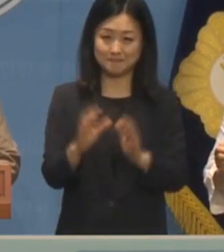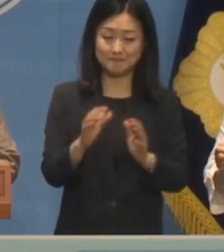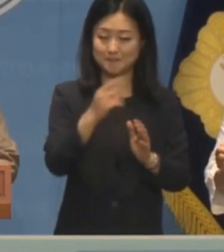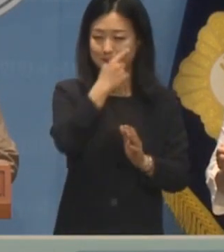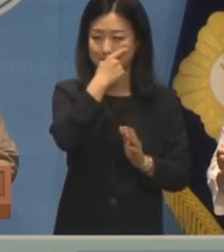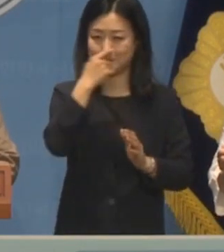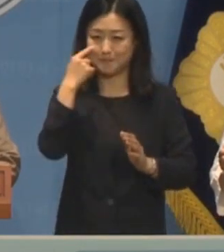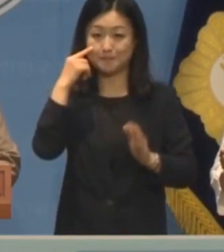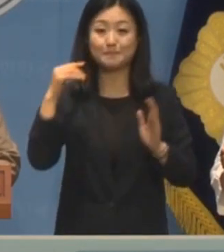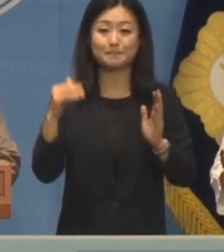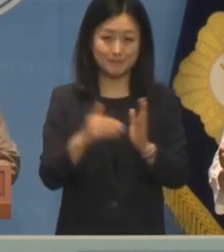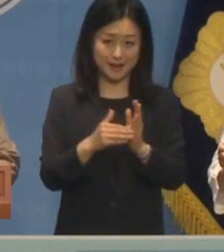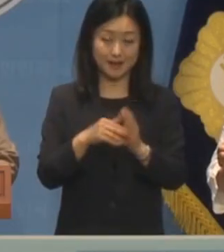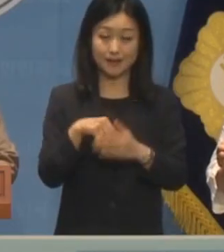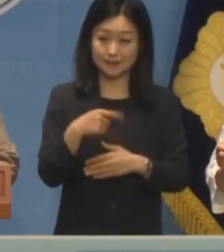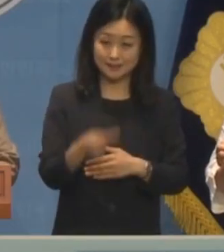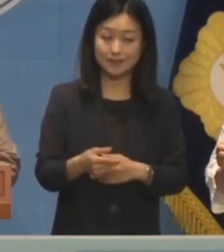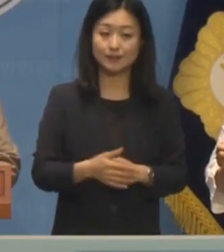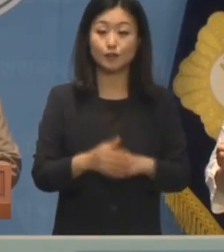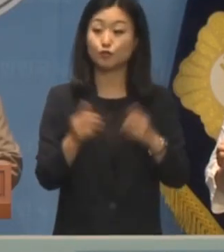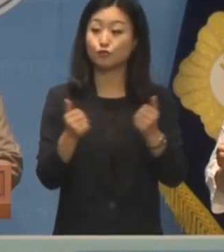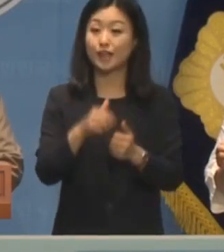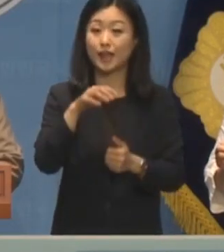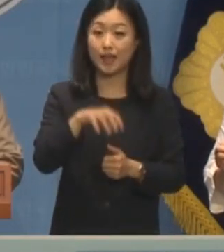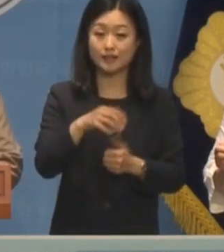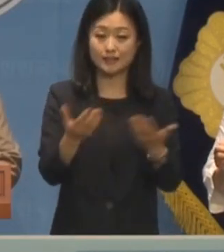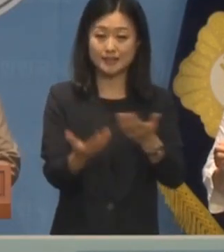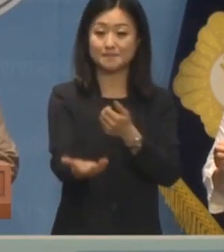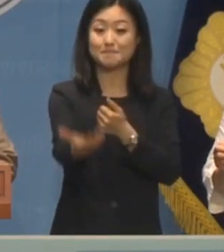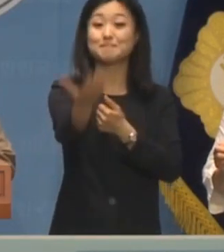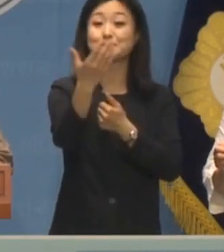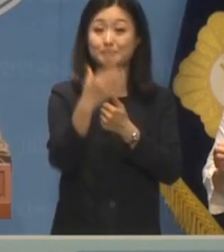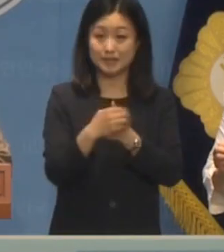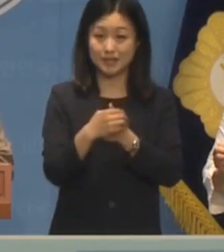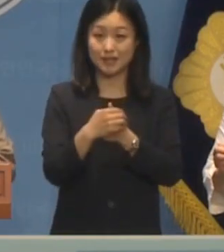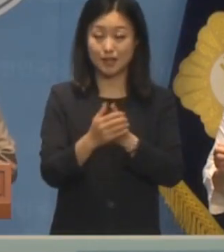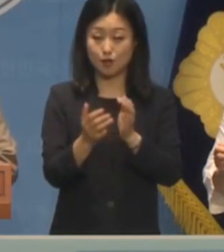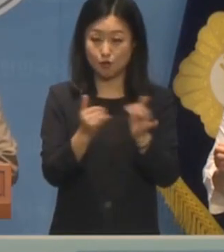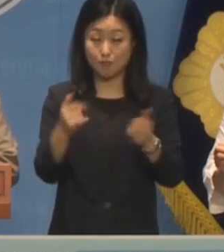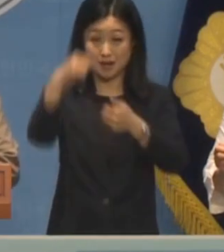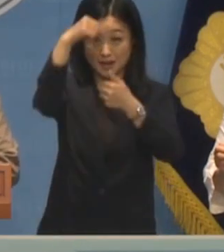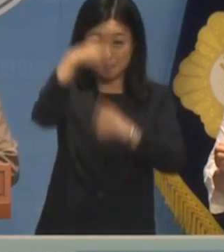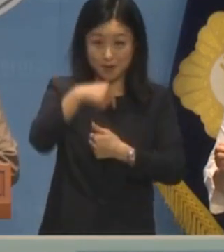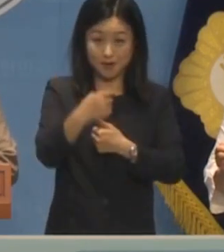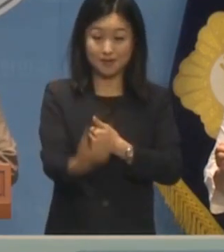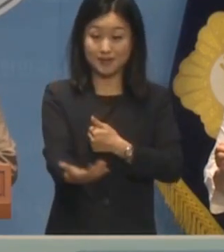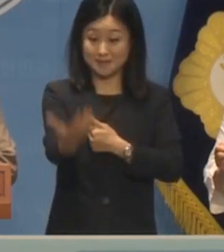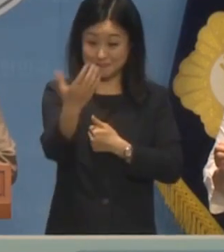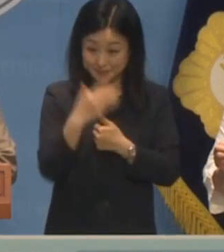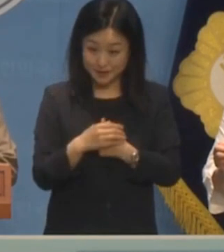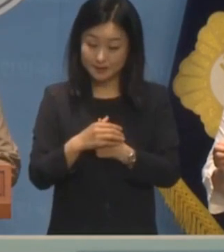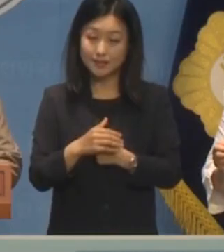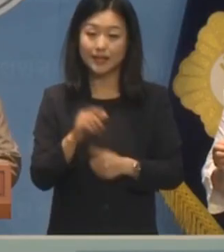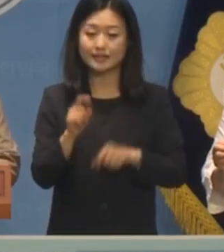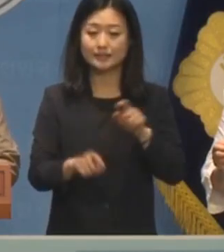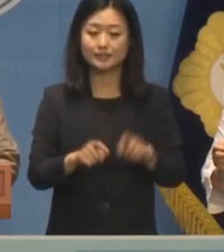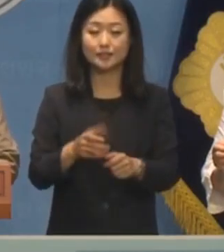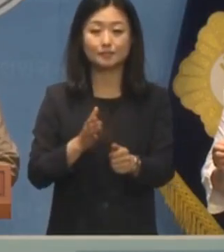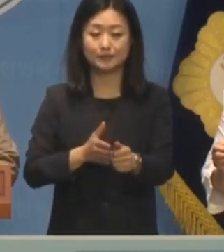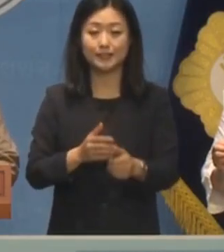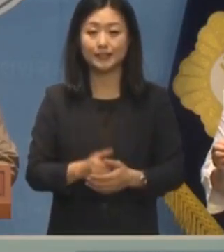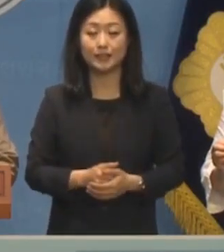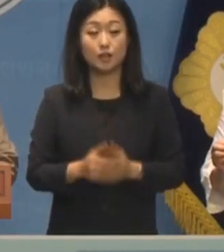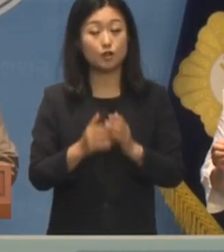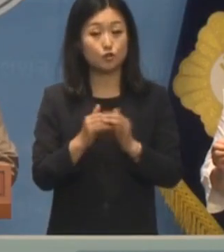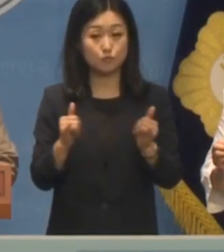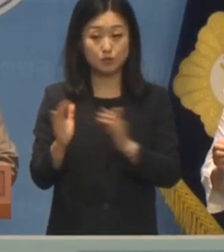확증되었습니다. 남은 것은 국회가 이 일을 국민의 명령으로 받아들여서 실천하는 것뿐입니다.